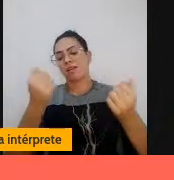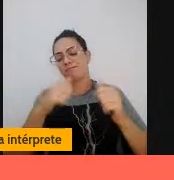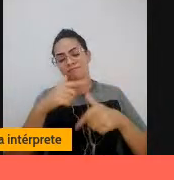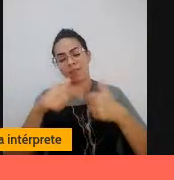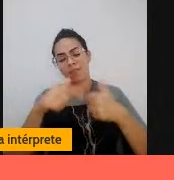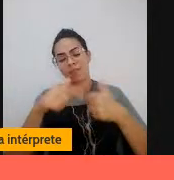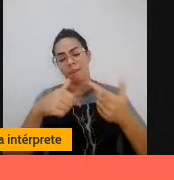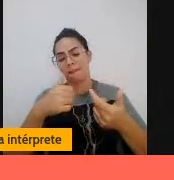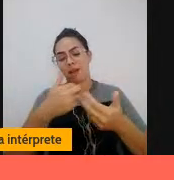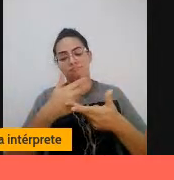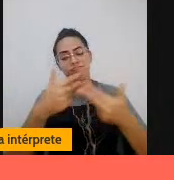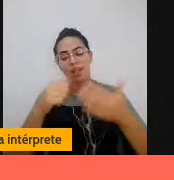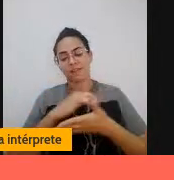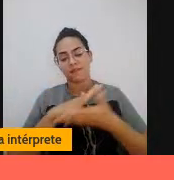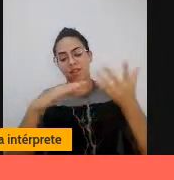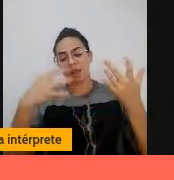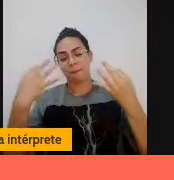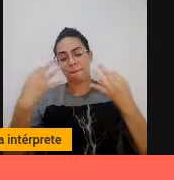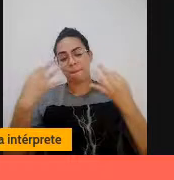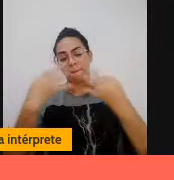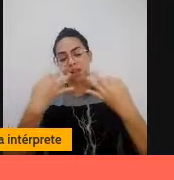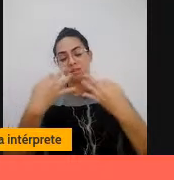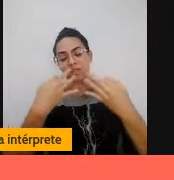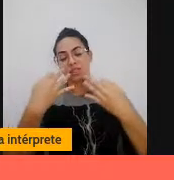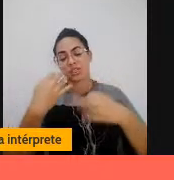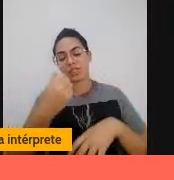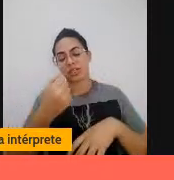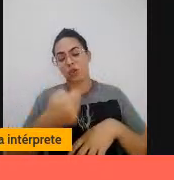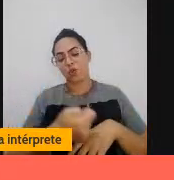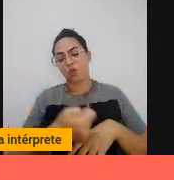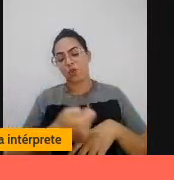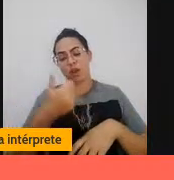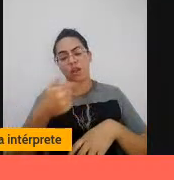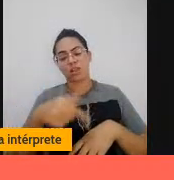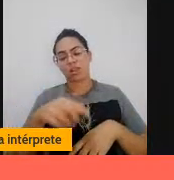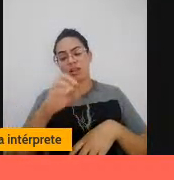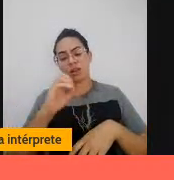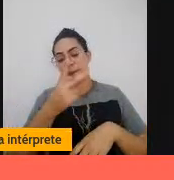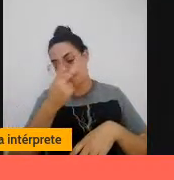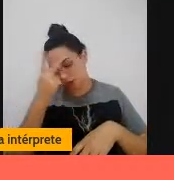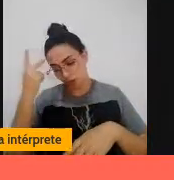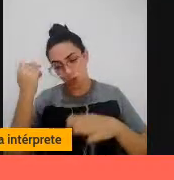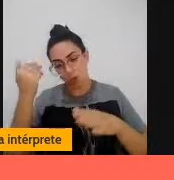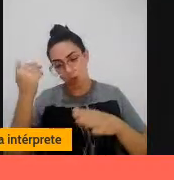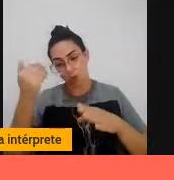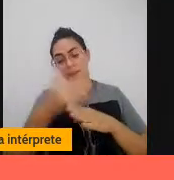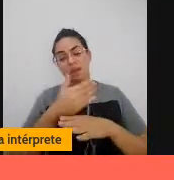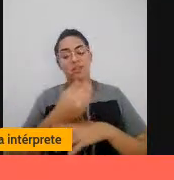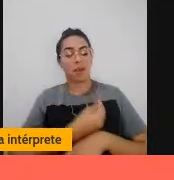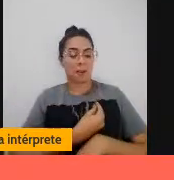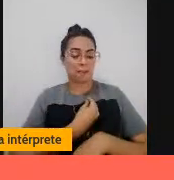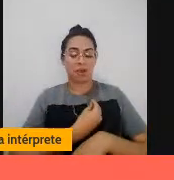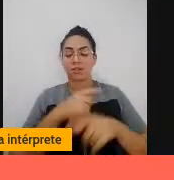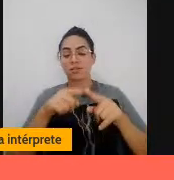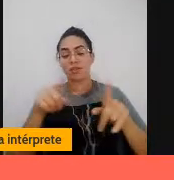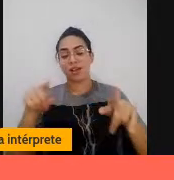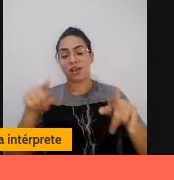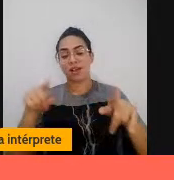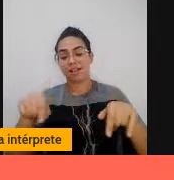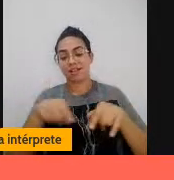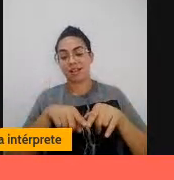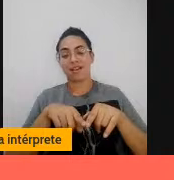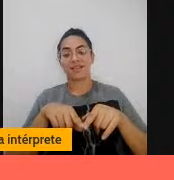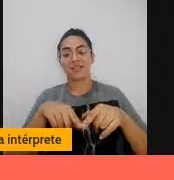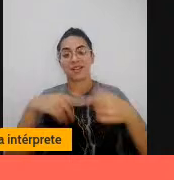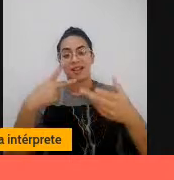quase 70 pessoas, em um momento de pico, quase 70 pessoas presentes na sala, né? Kevin, muito